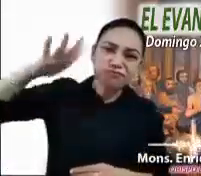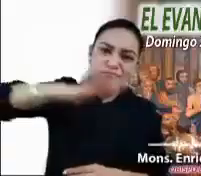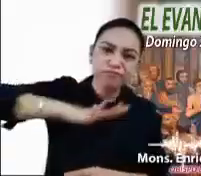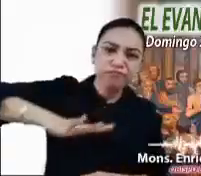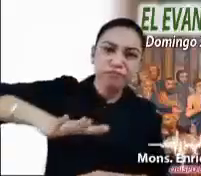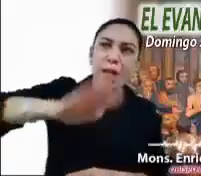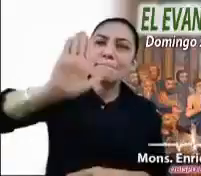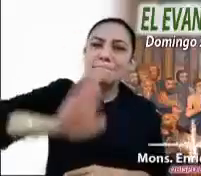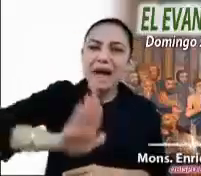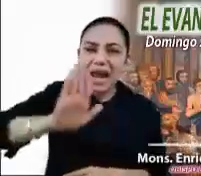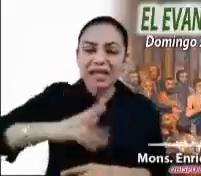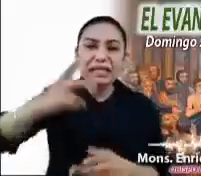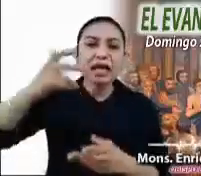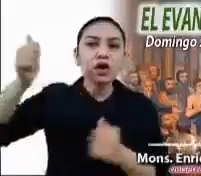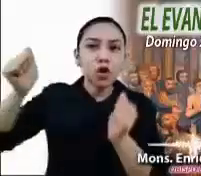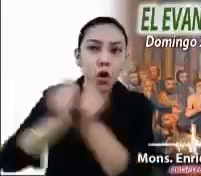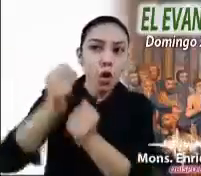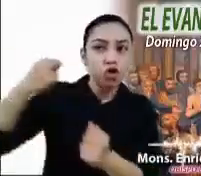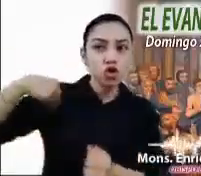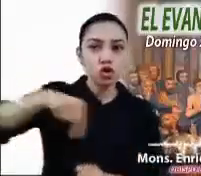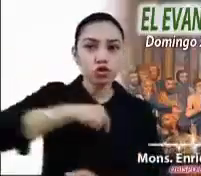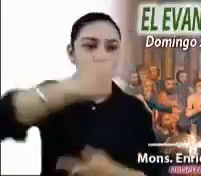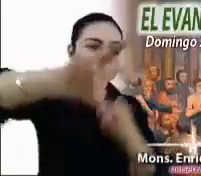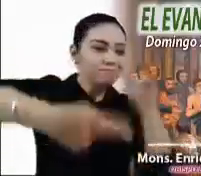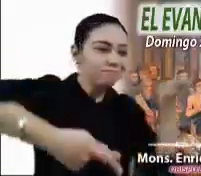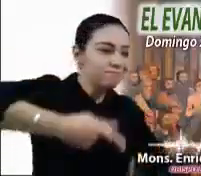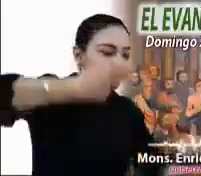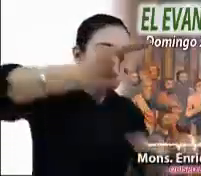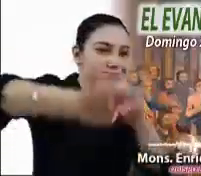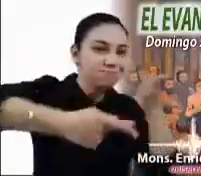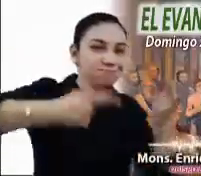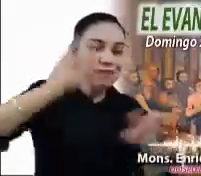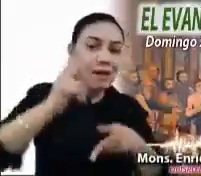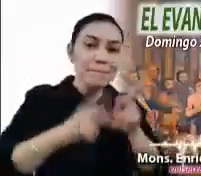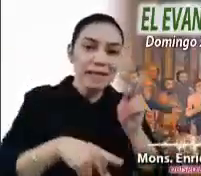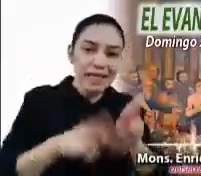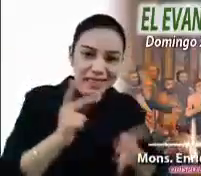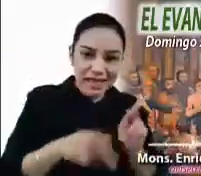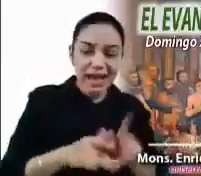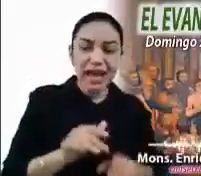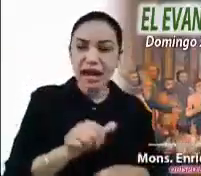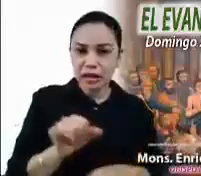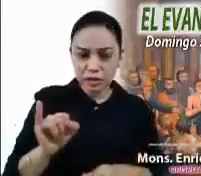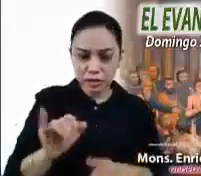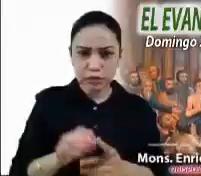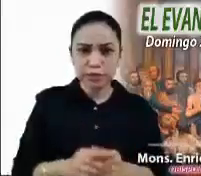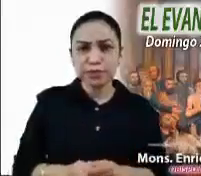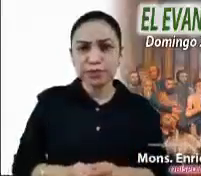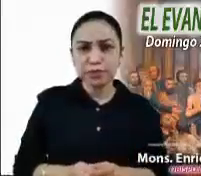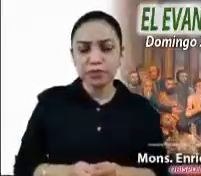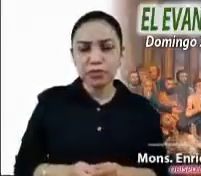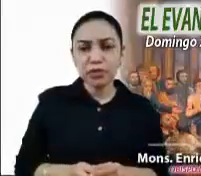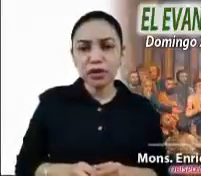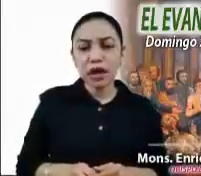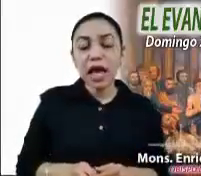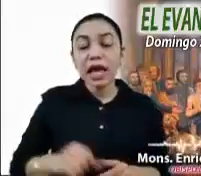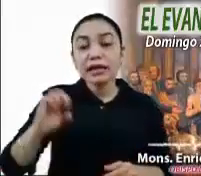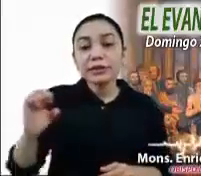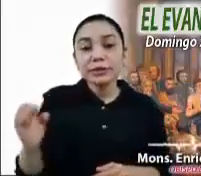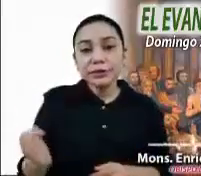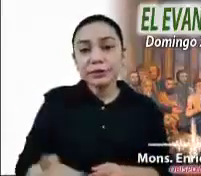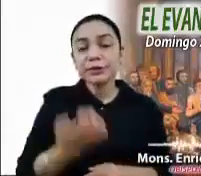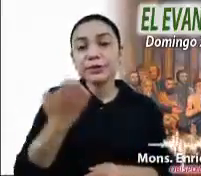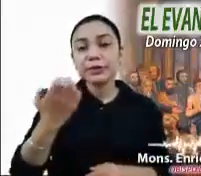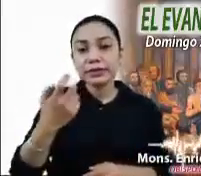Este hecho como tal es redención, porque el gran sufrimiento del hombre es precisamente este: no descubrir la presencia